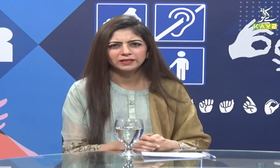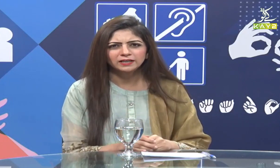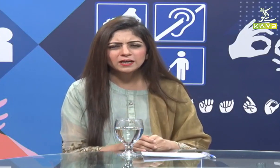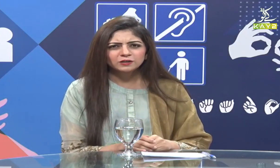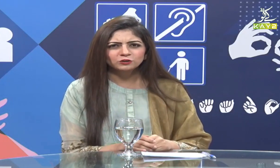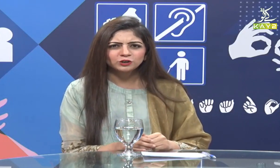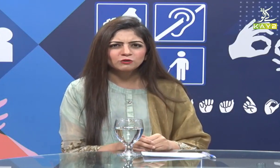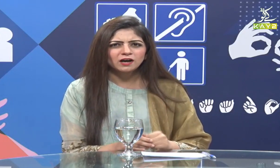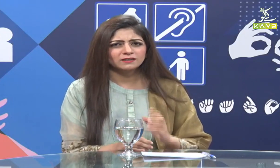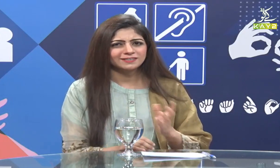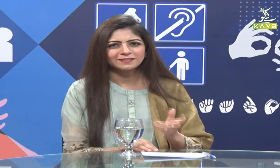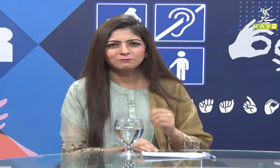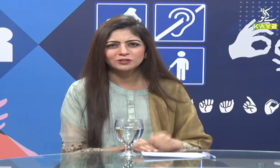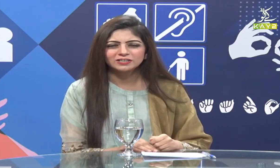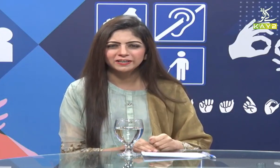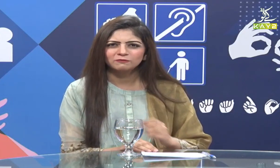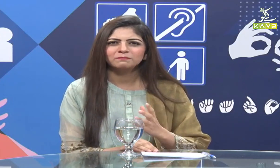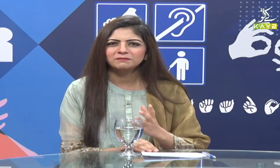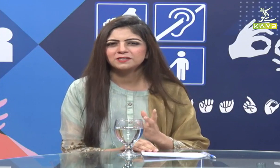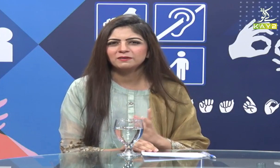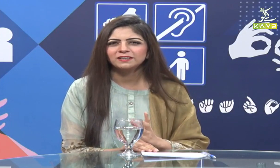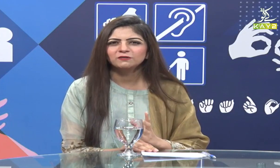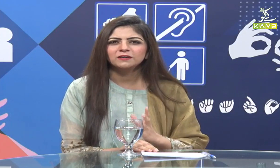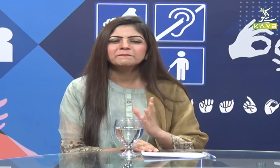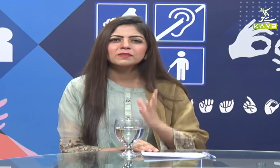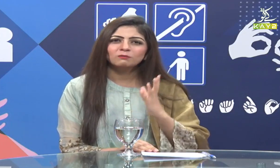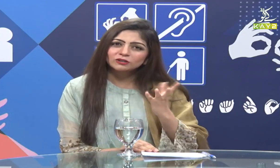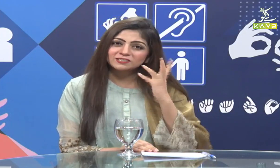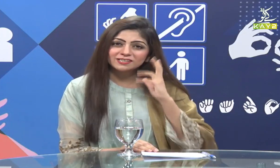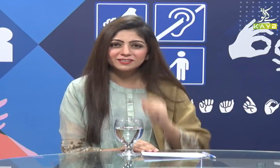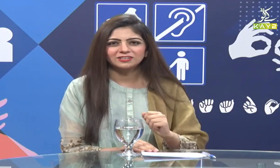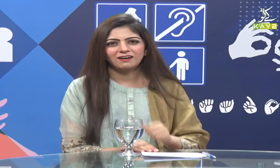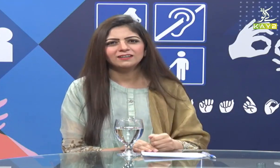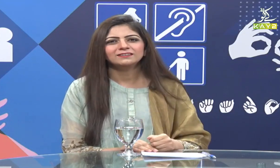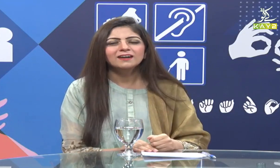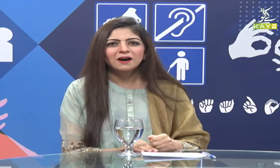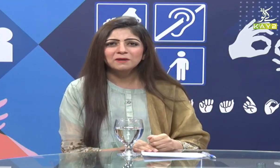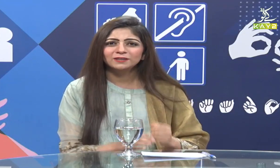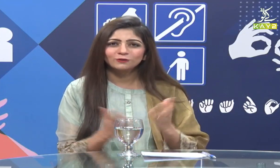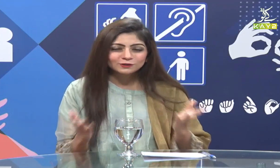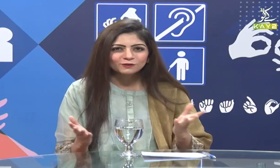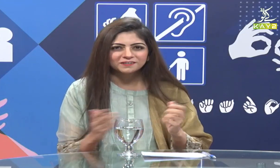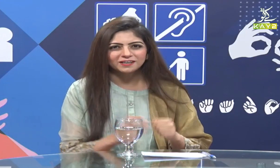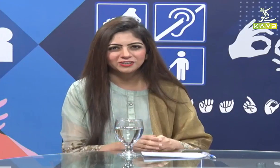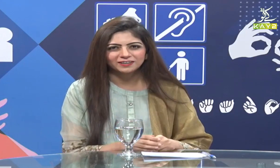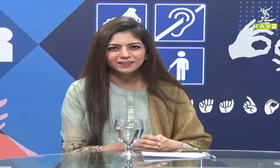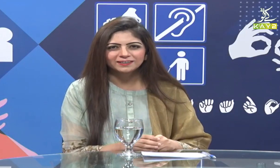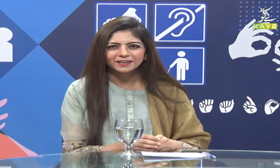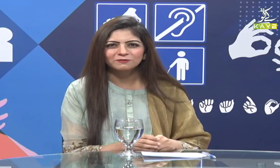हैं। तो क्यों ना हसन से पूछा जाए कि वो अपनी बचपन की कोई बहुत अच्छी सी शरारत हमारे दोस्तों के साथ शेयर करे, ताकि वो